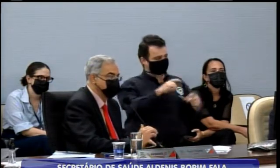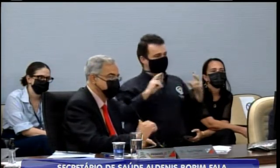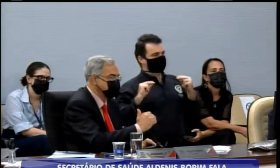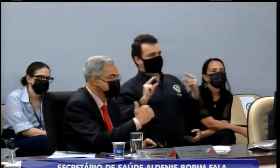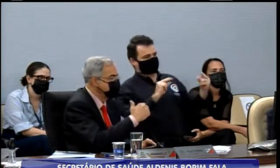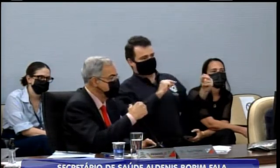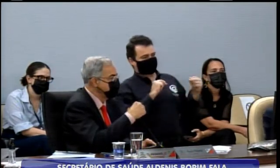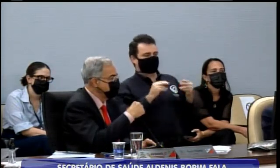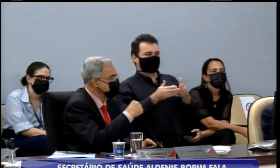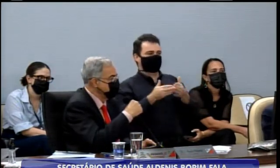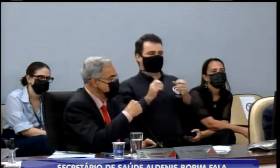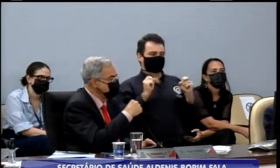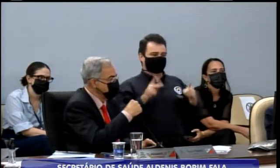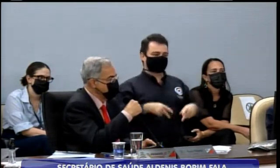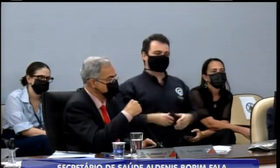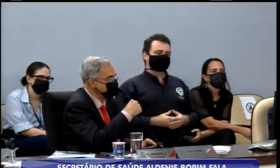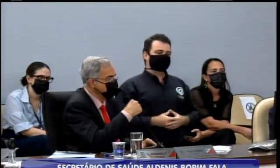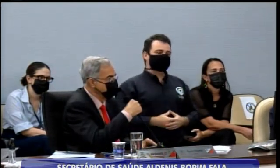vocês estão fazendo.